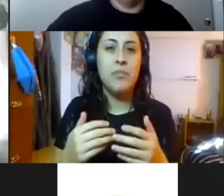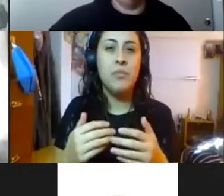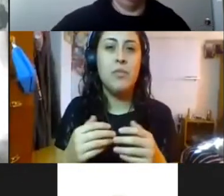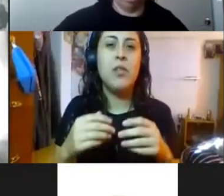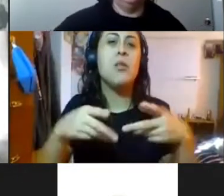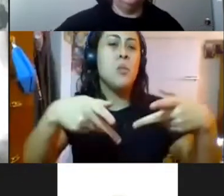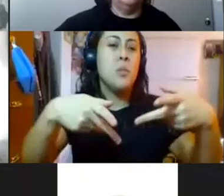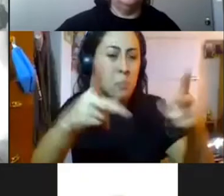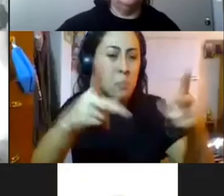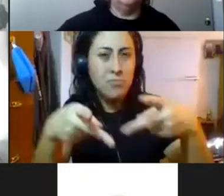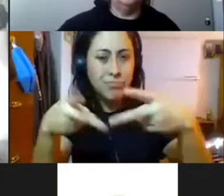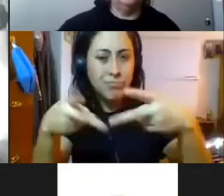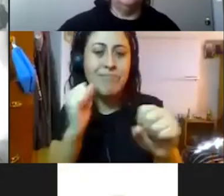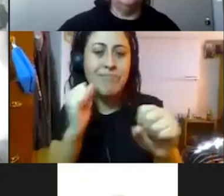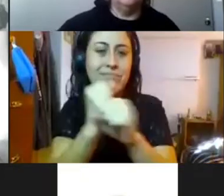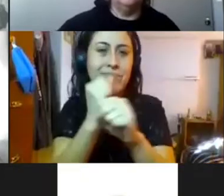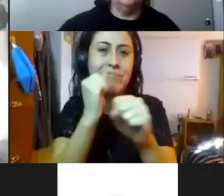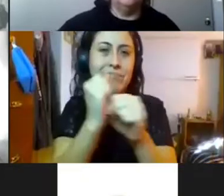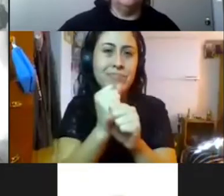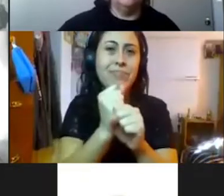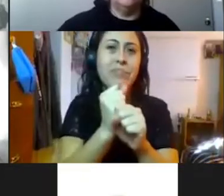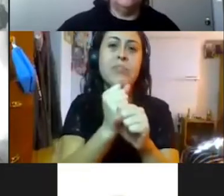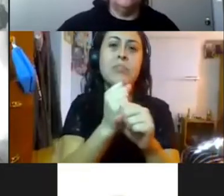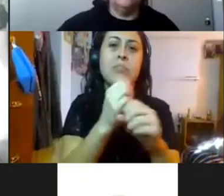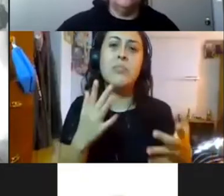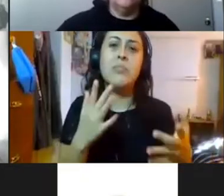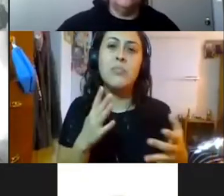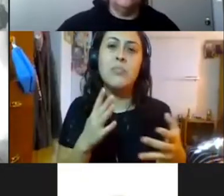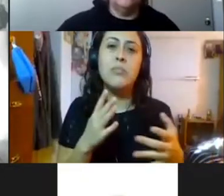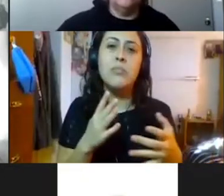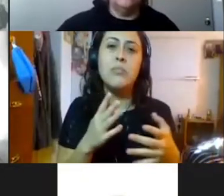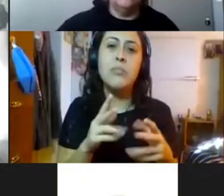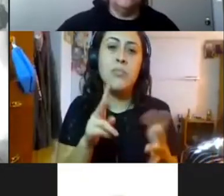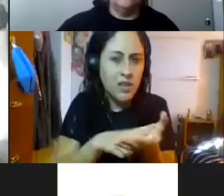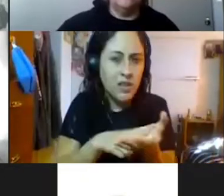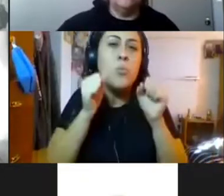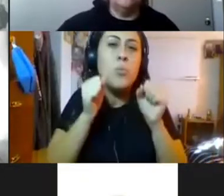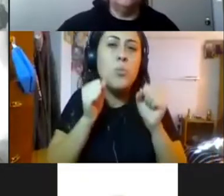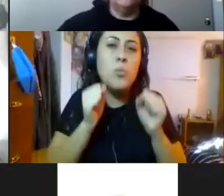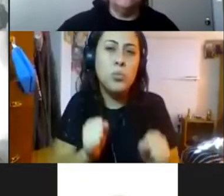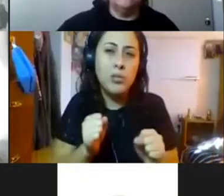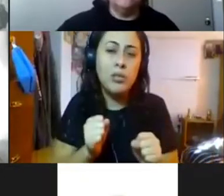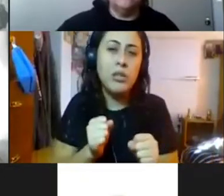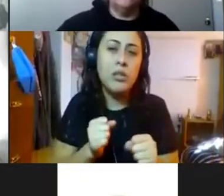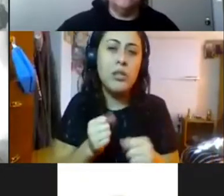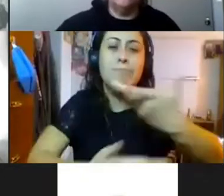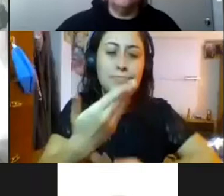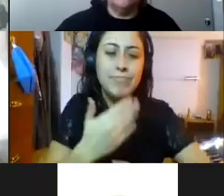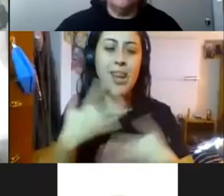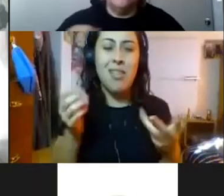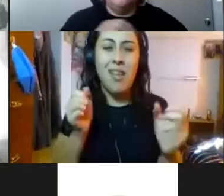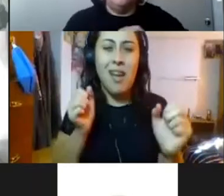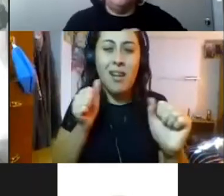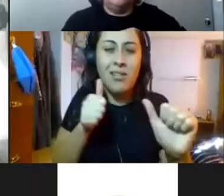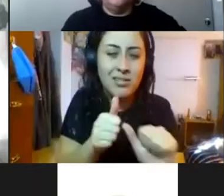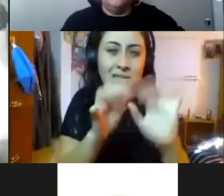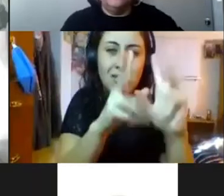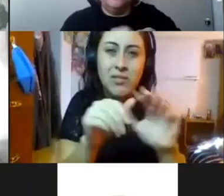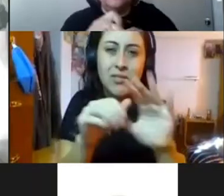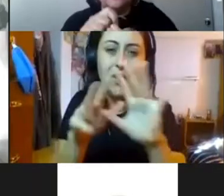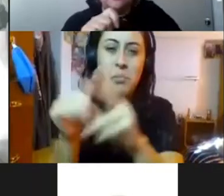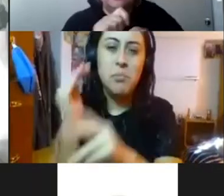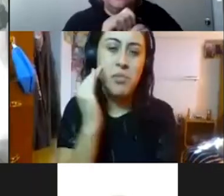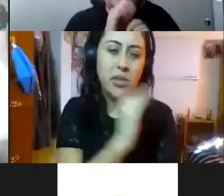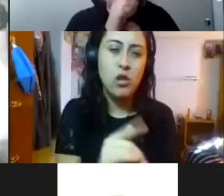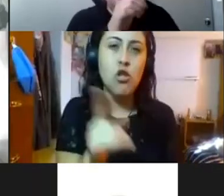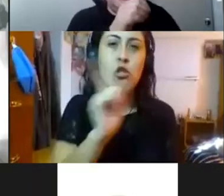trabajo pedagógico de verdad de poder estar con las personas, no estar con papeles.